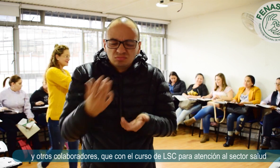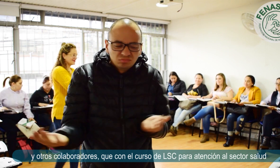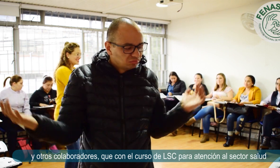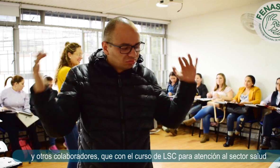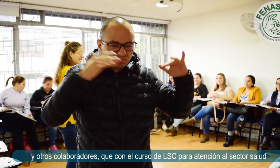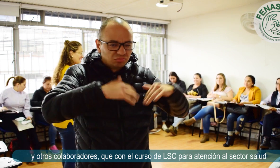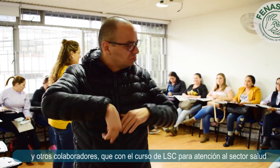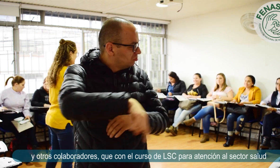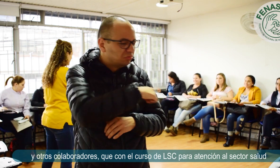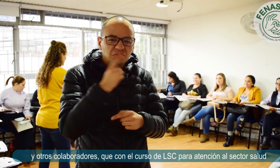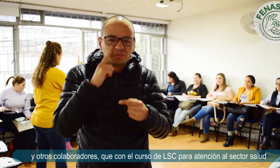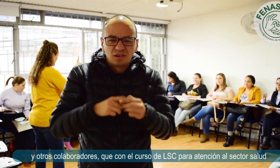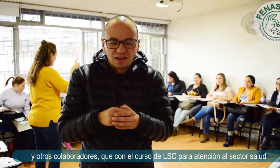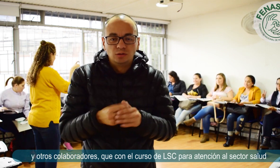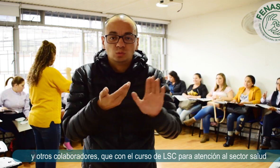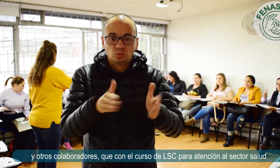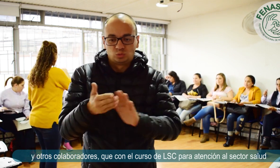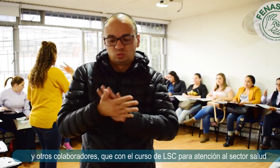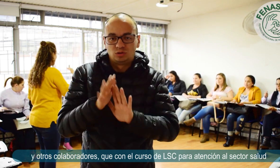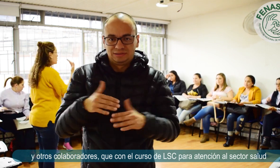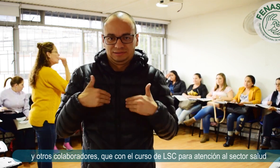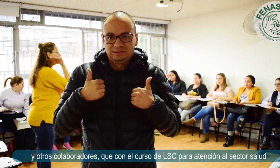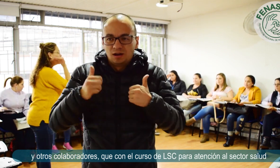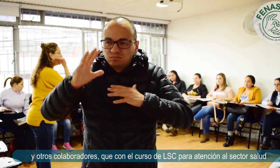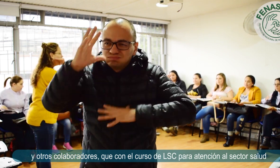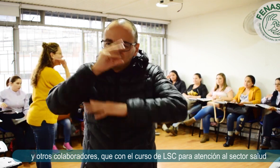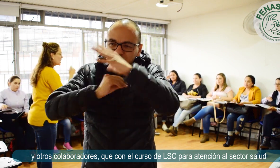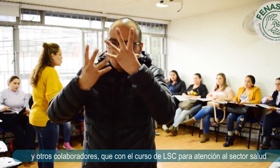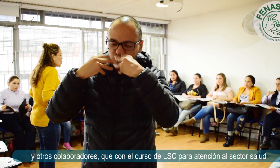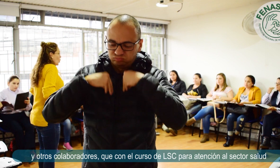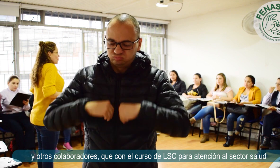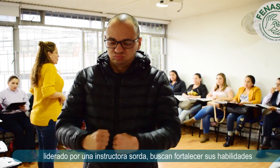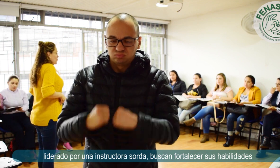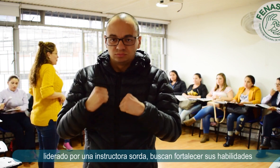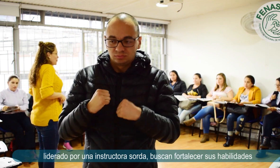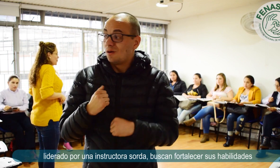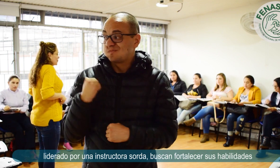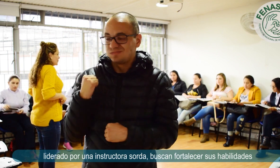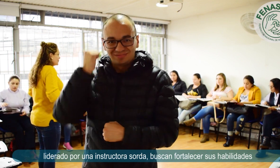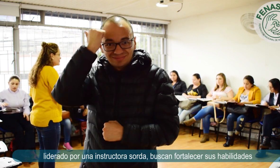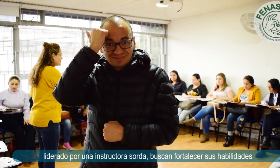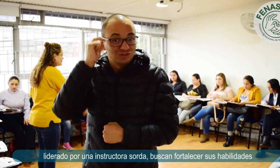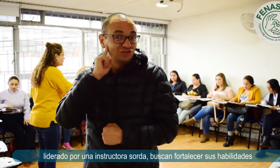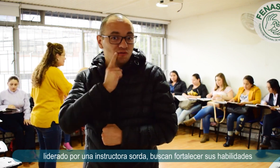curso de lengua de señas colombiana para atención al sector salud liderado por una instructora sorda.